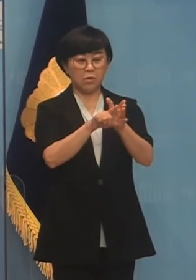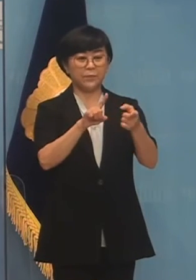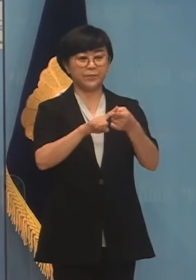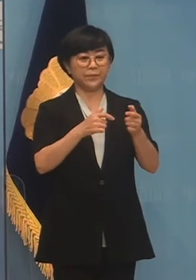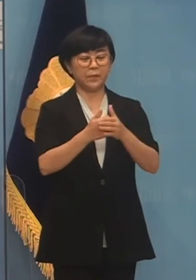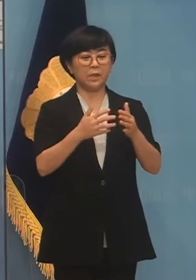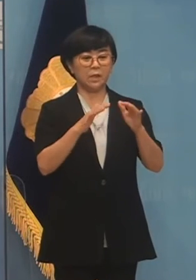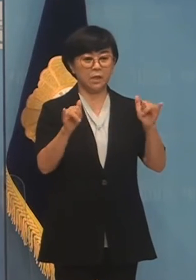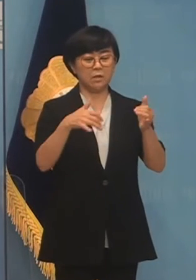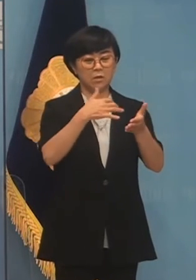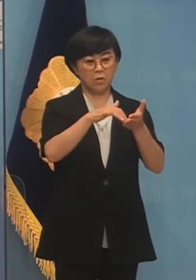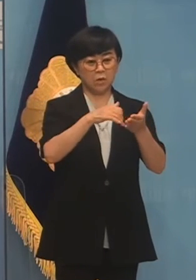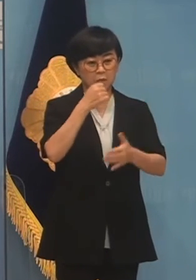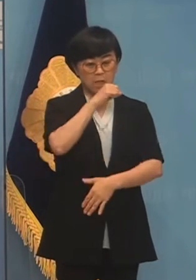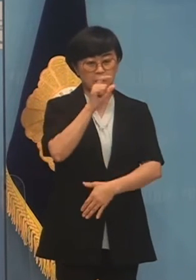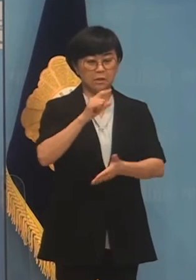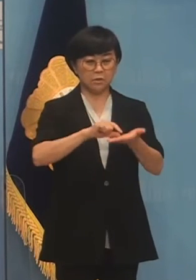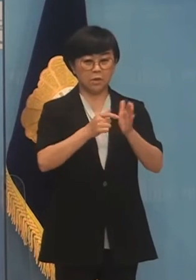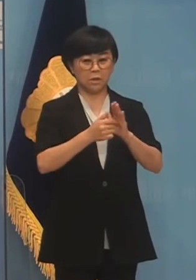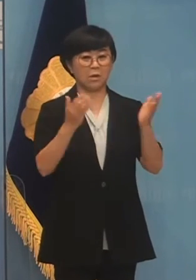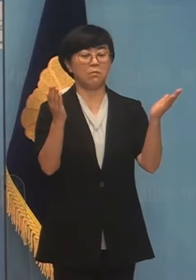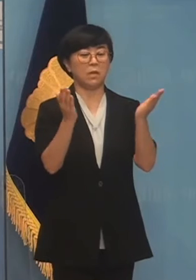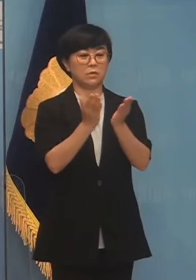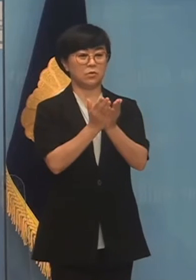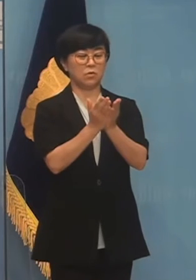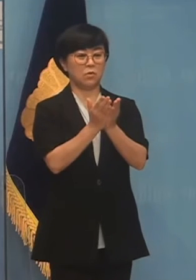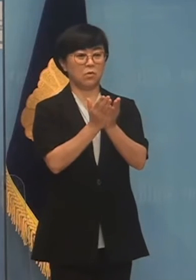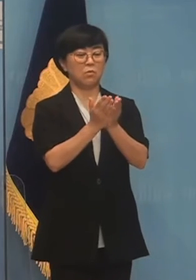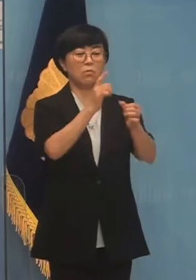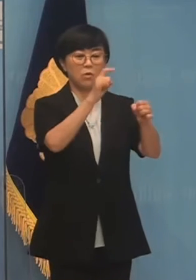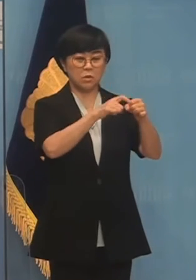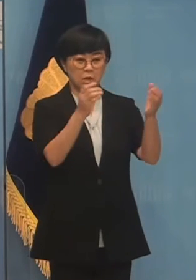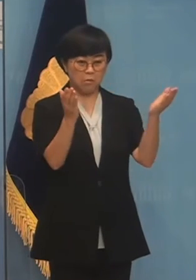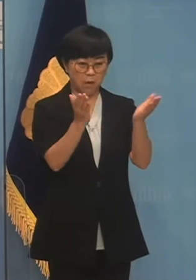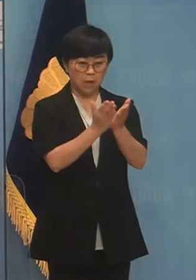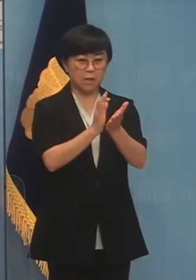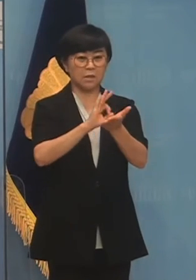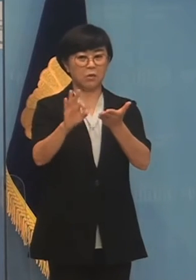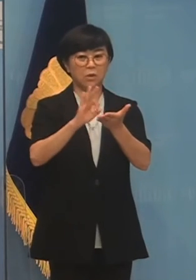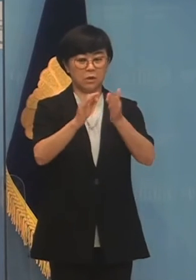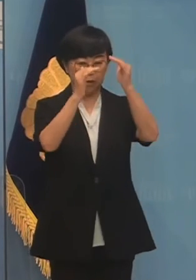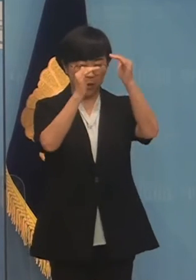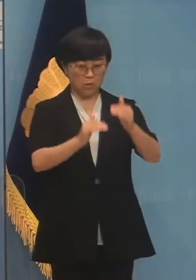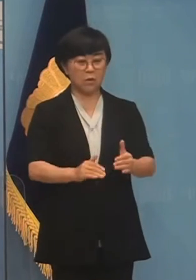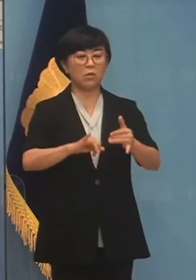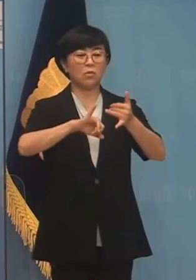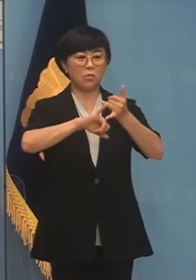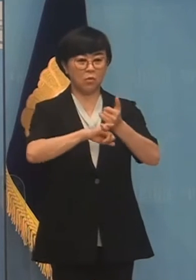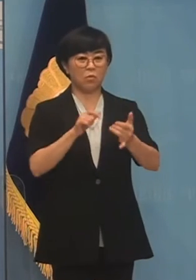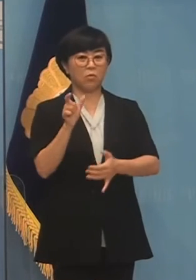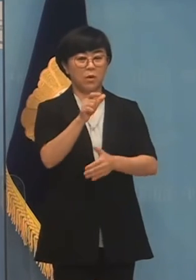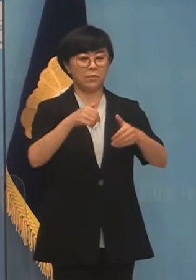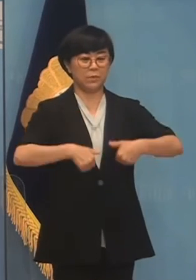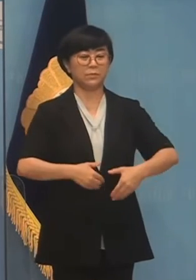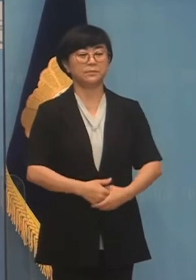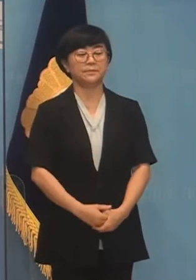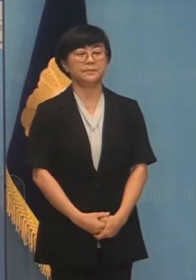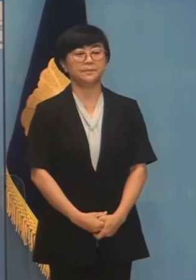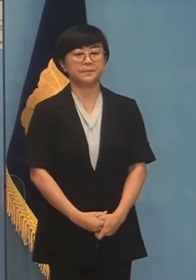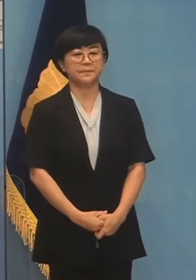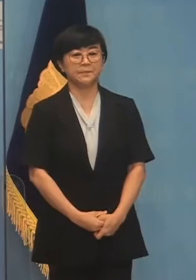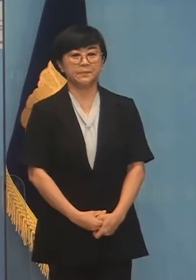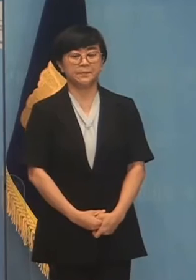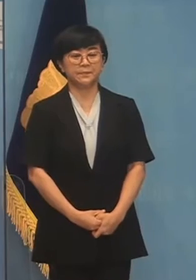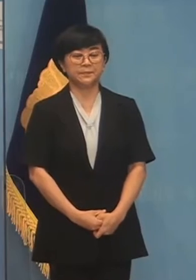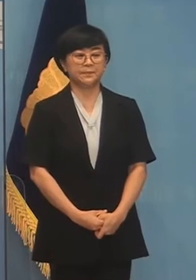갖추기에 적정한 예산을 편성하고 용도에 따라 집행한다는 내용이 반드시 포함되어야 합니다.